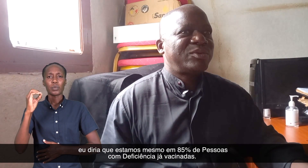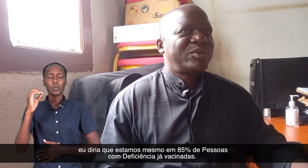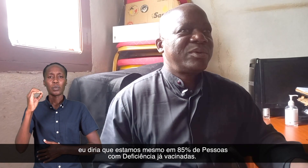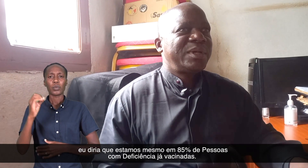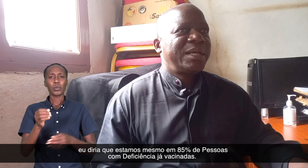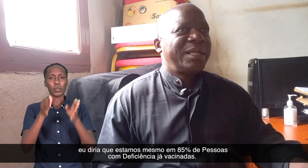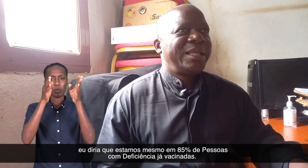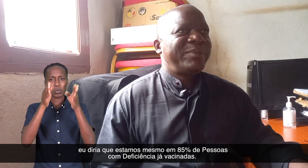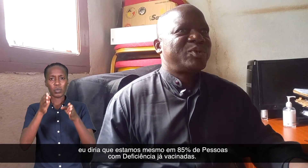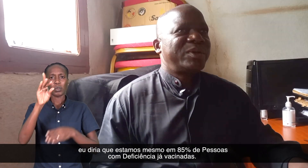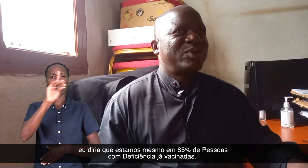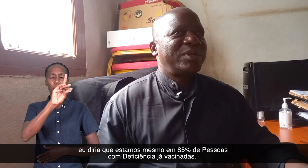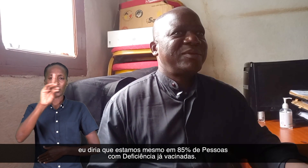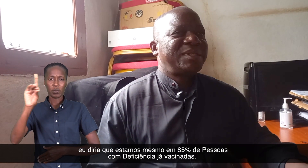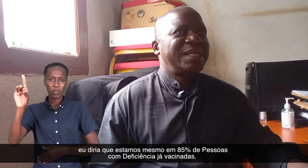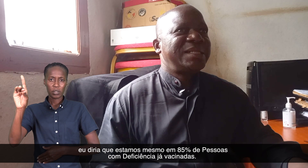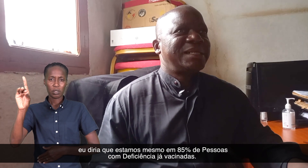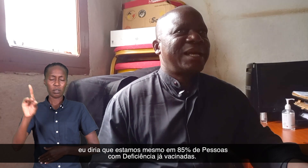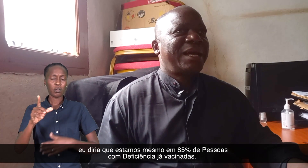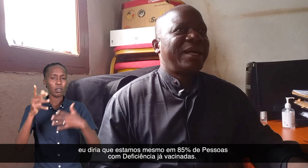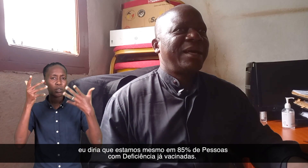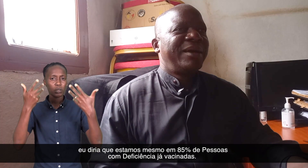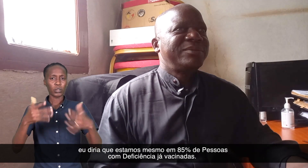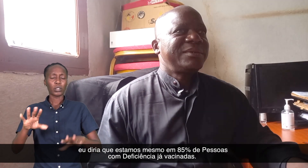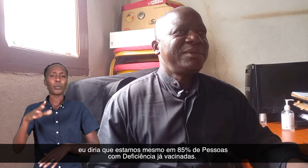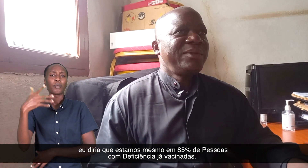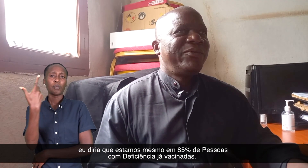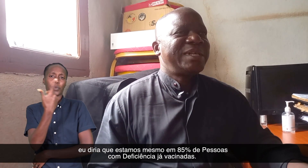85% de pessoas com deficiência já